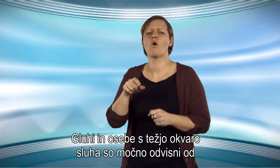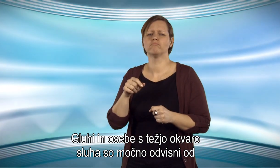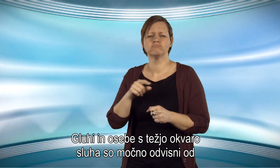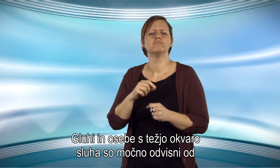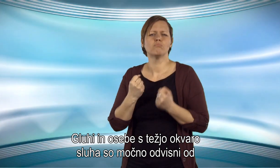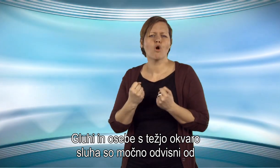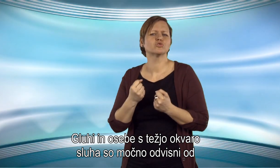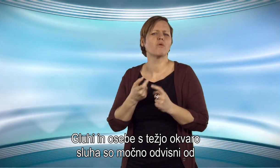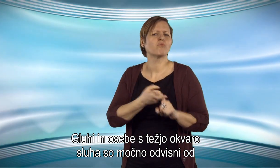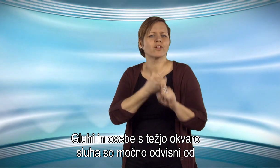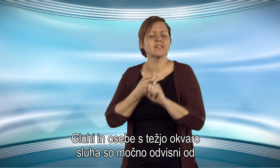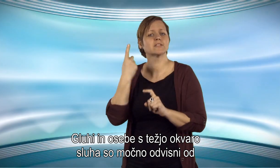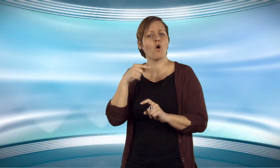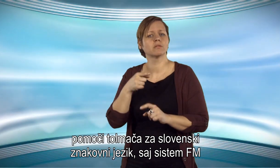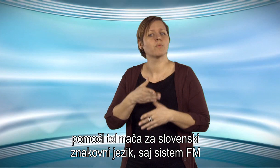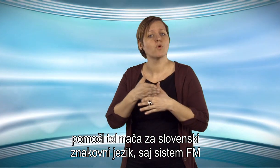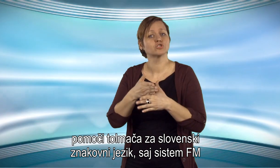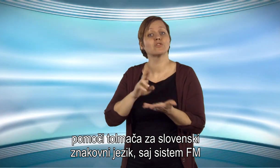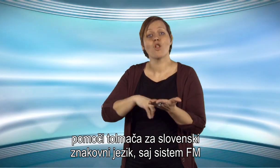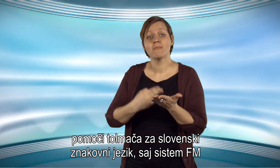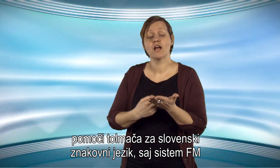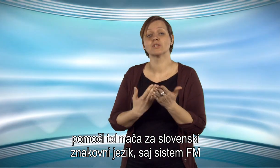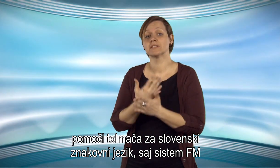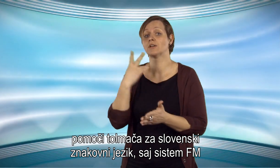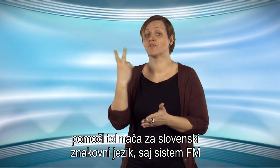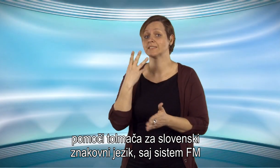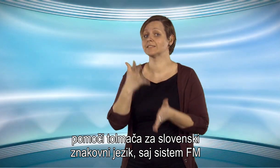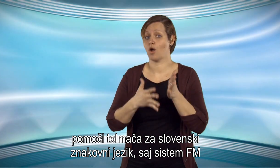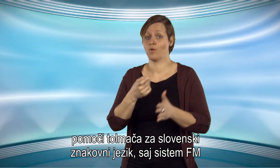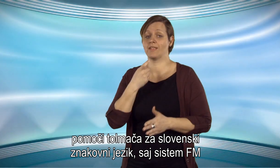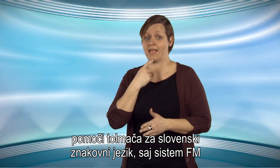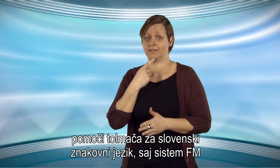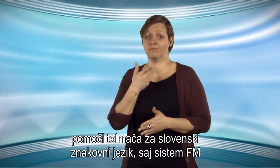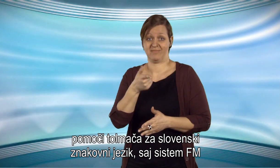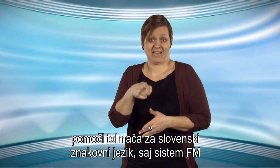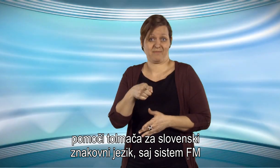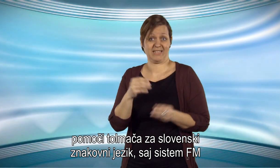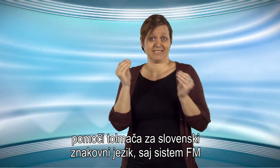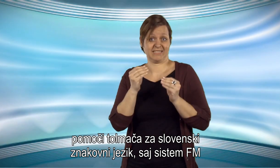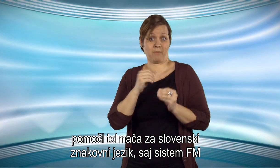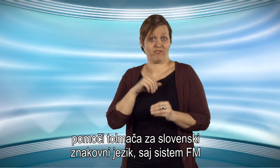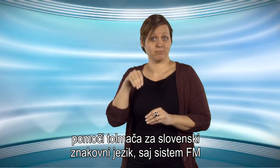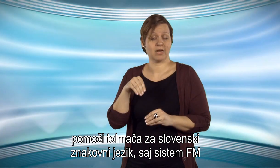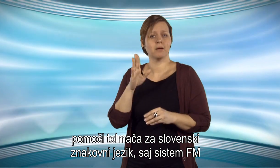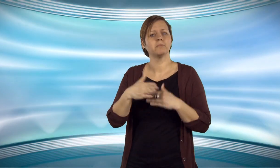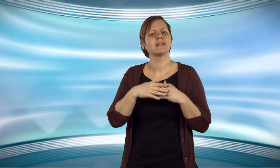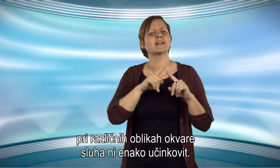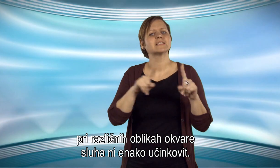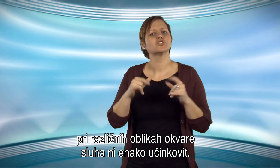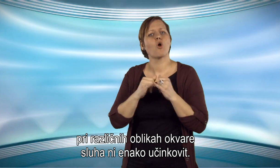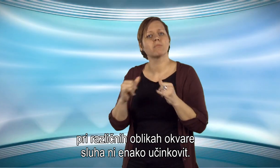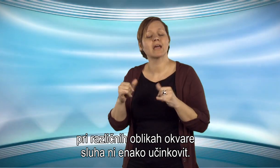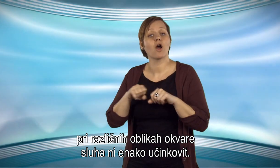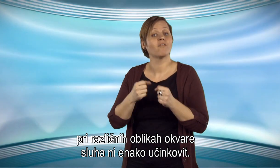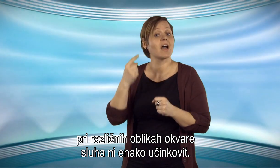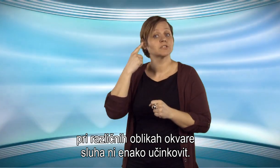odvisni od pomoči tolmača za slovenski znakovni jezik, saj sistem FM pri različnih oblikah okvare sluha ni